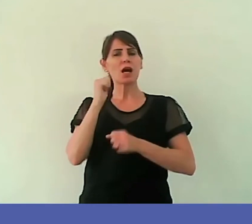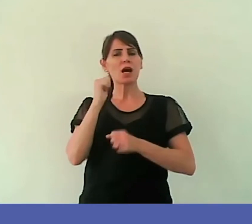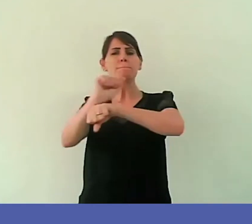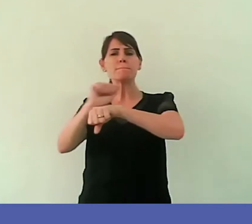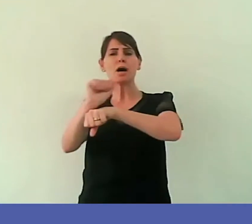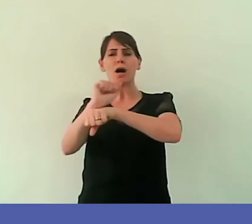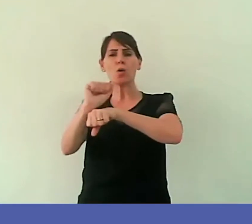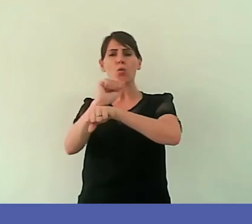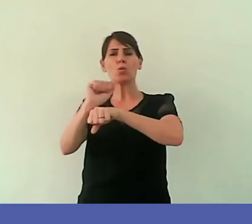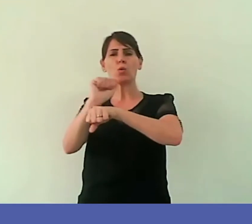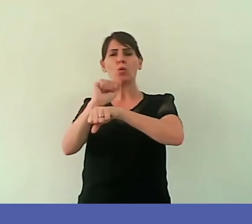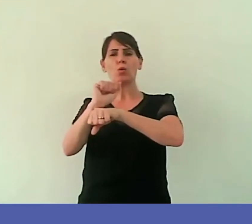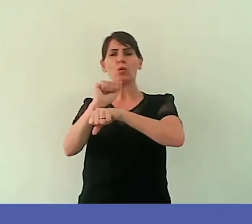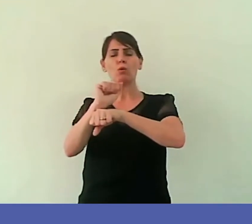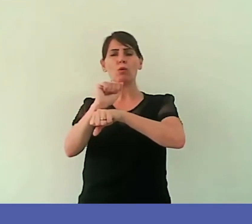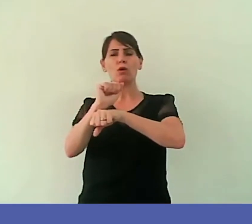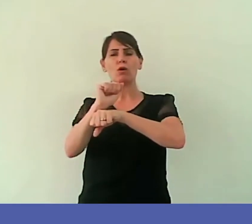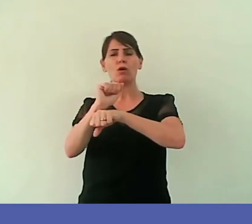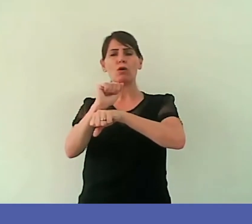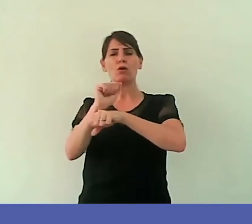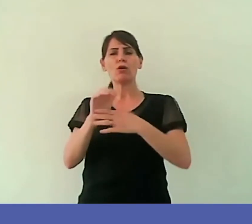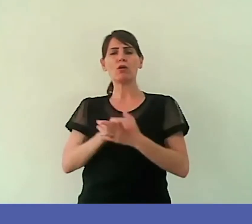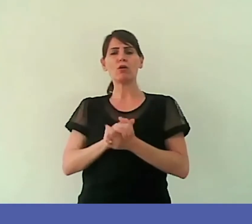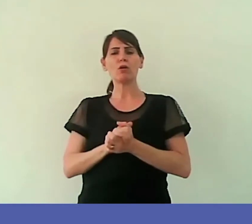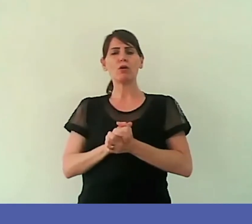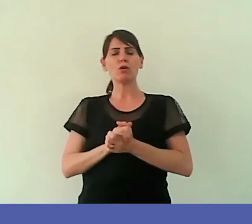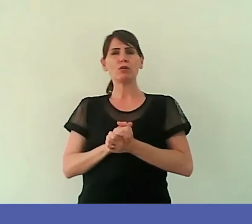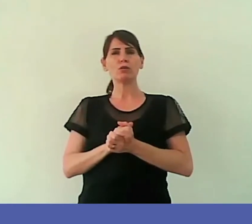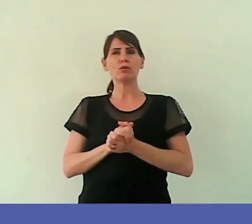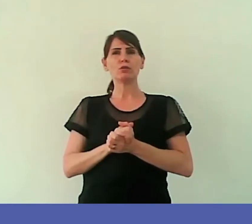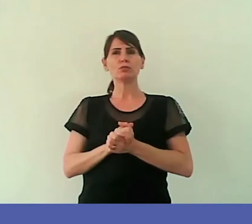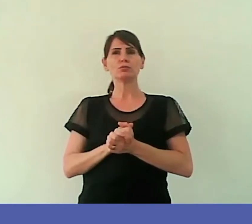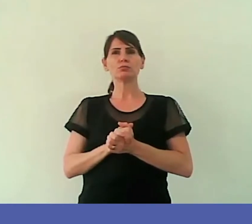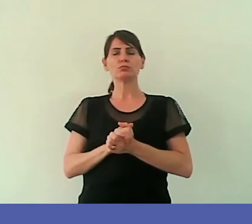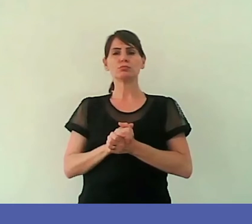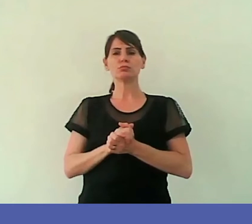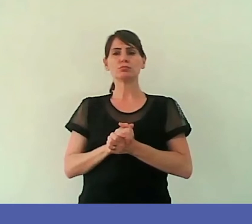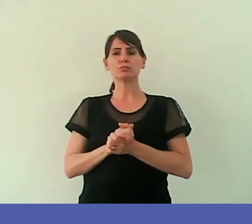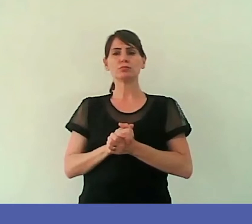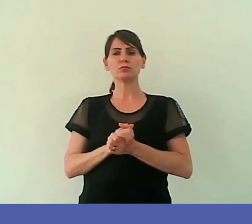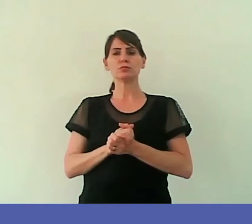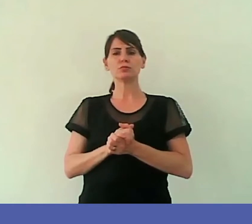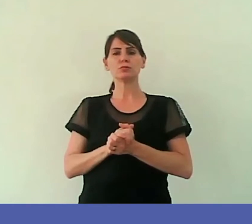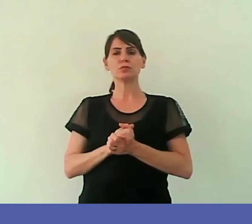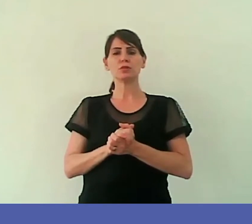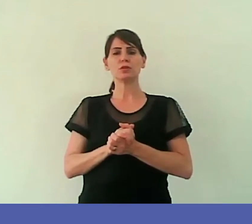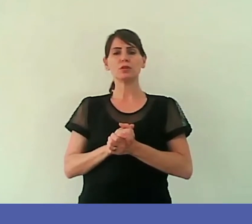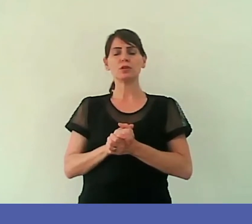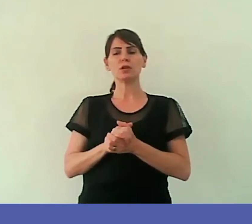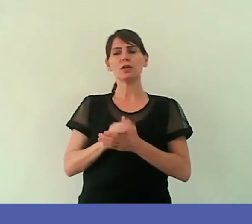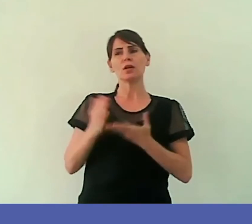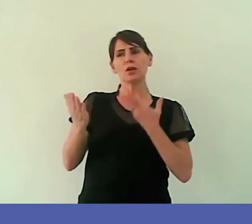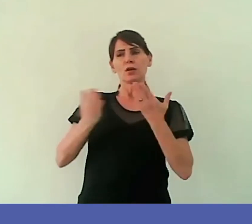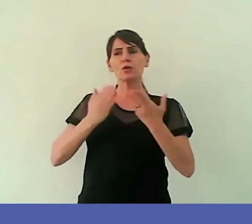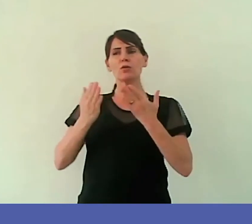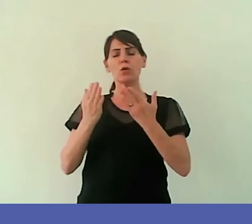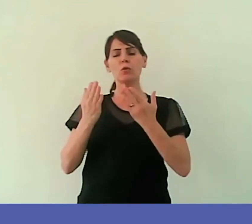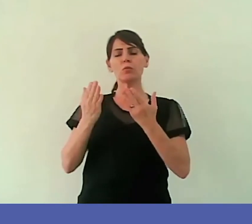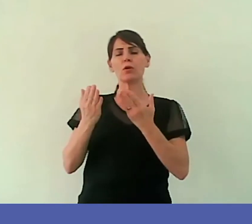ele em figura, né, ele prefigura o Deus Pai,